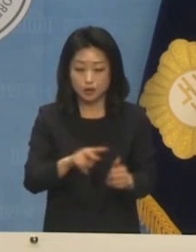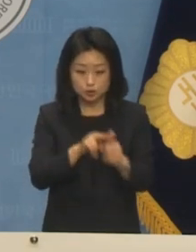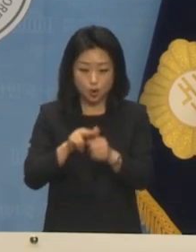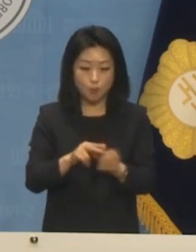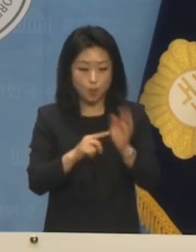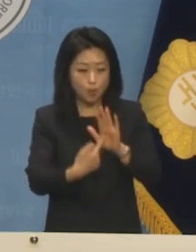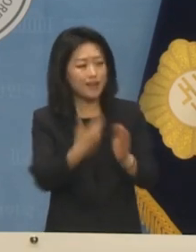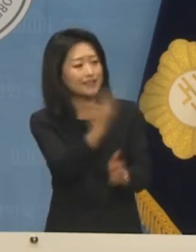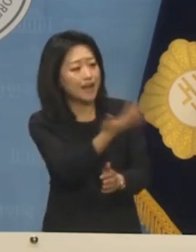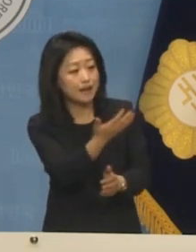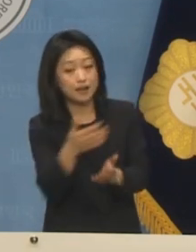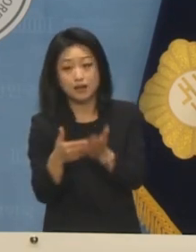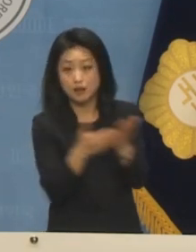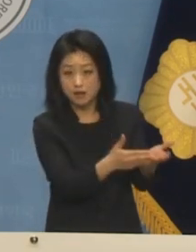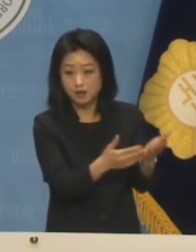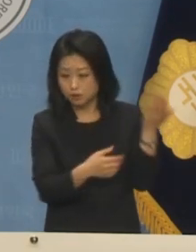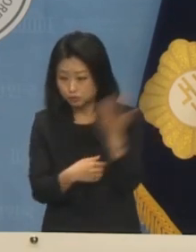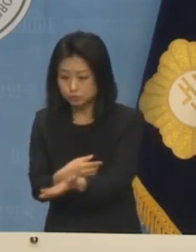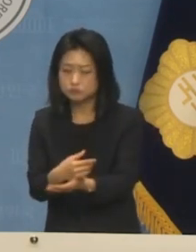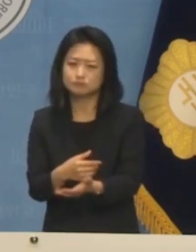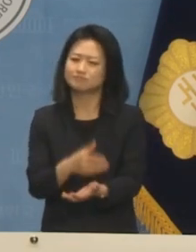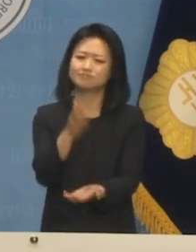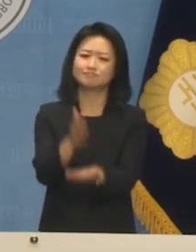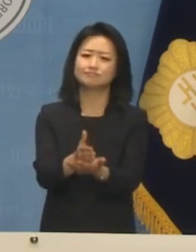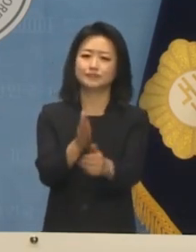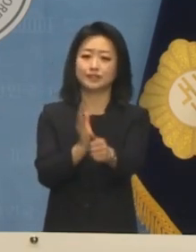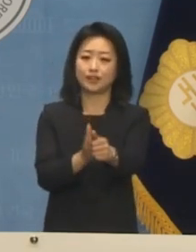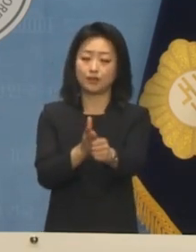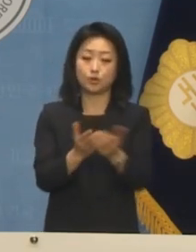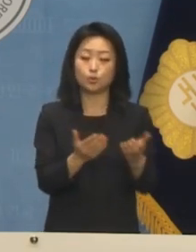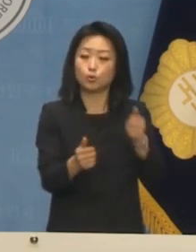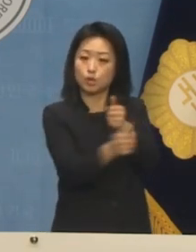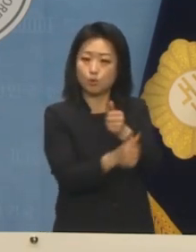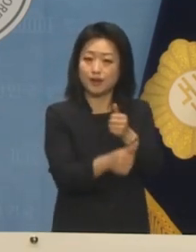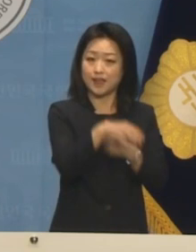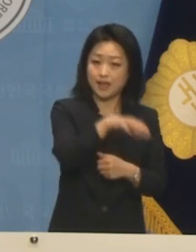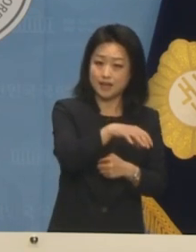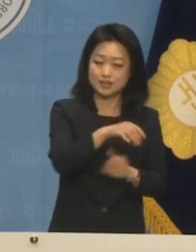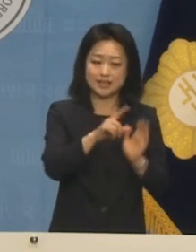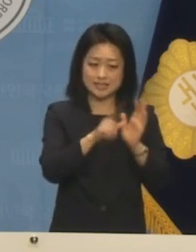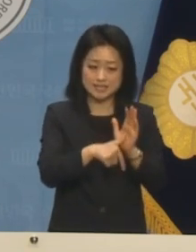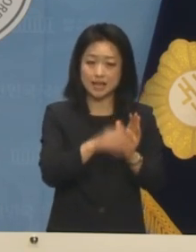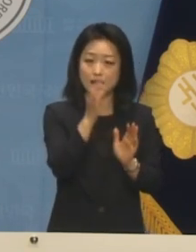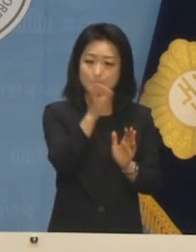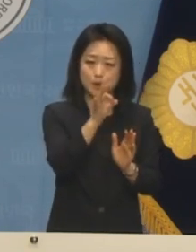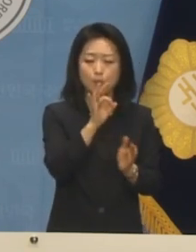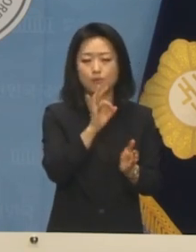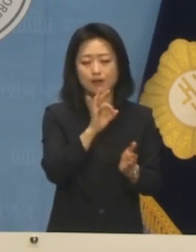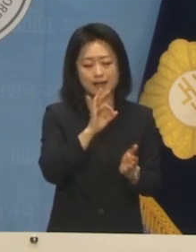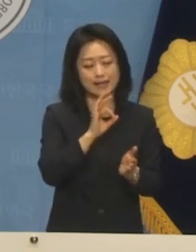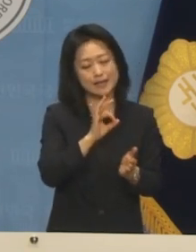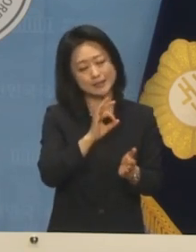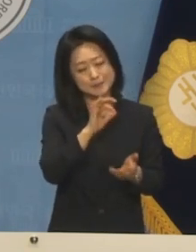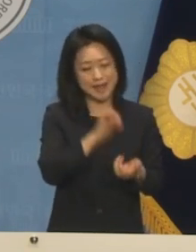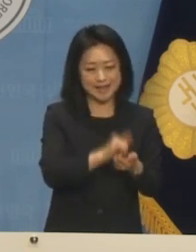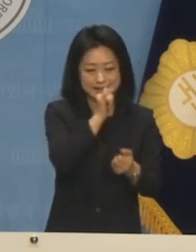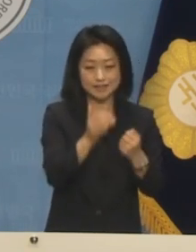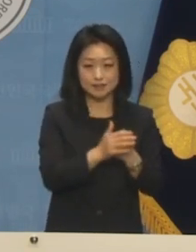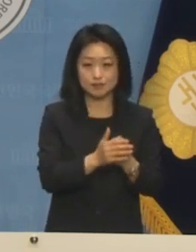청구를 통해서 받을 것을 강제해서는 안 됩니다. 노동위원회는 시간적 비용적 한계로 소송을 할 수